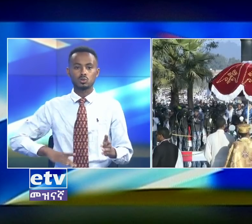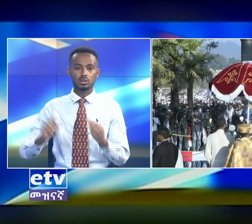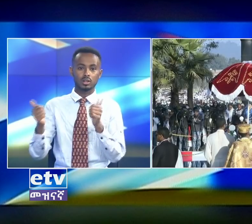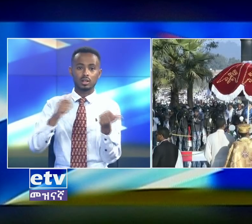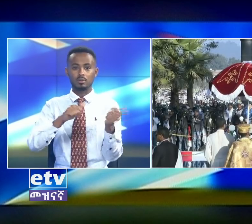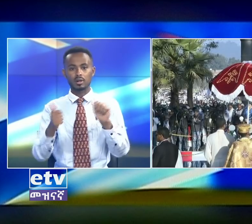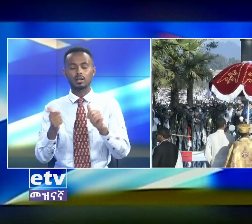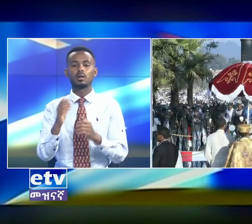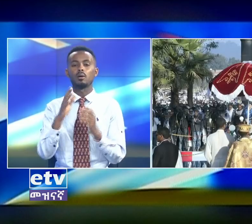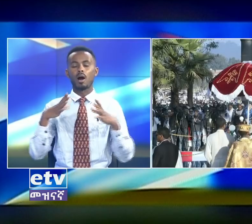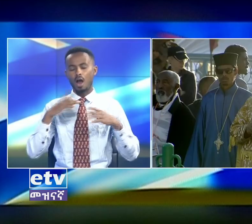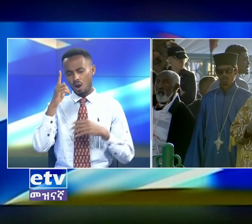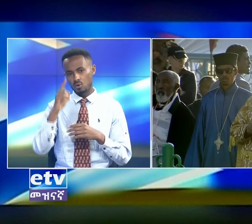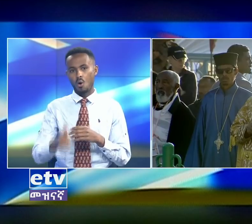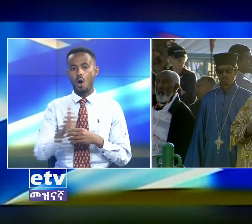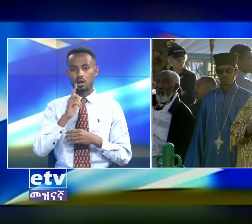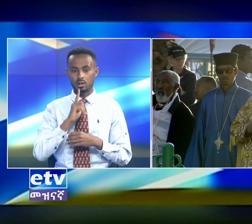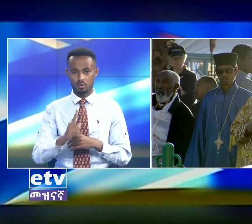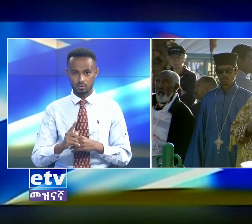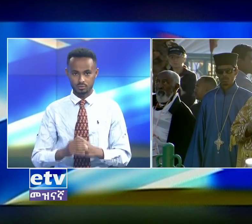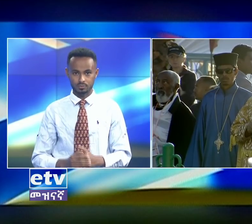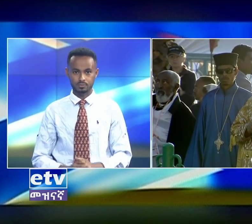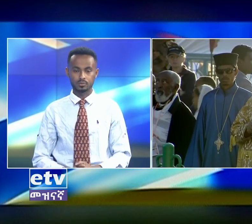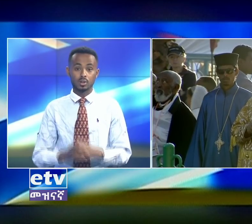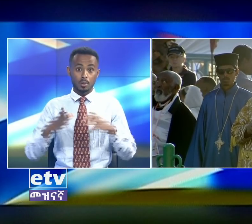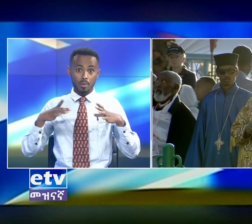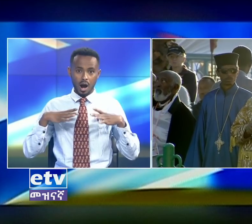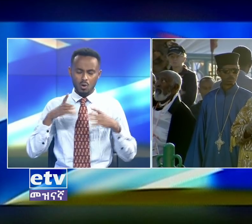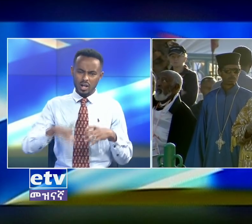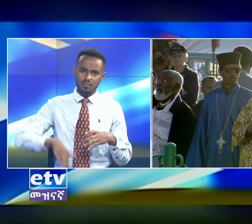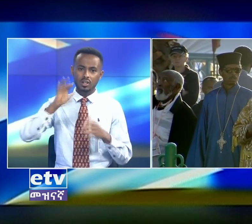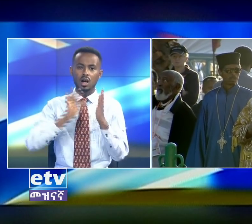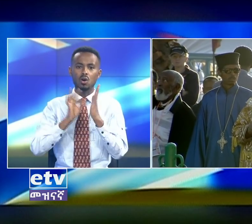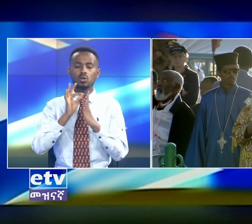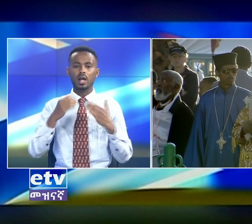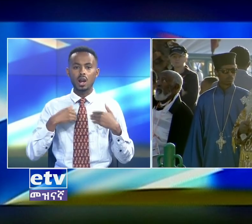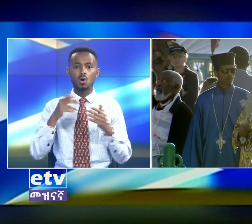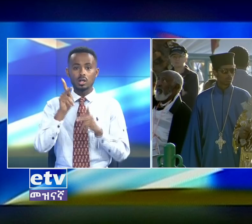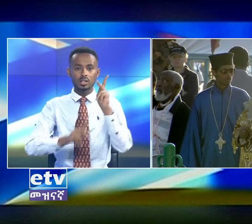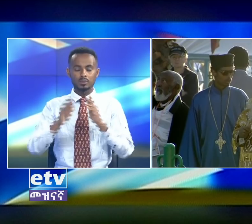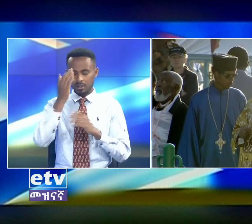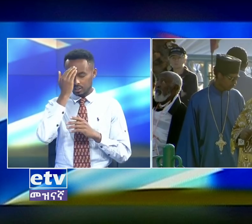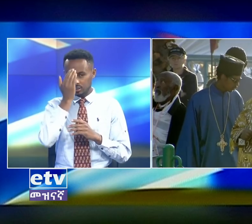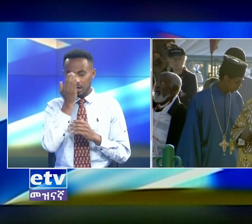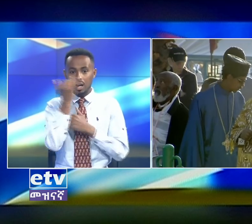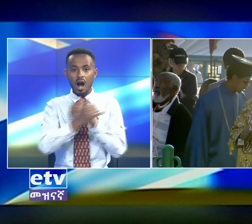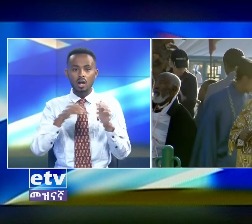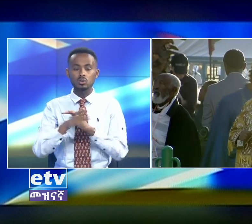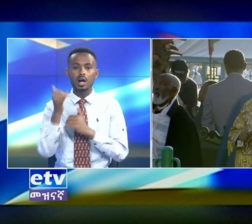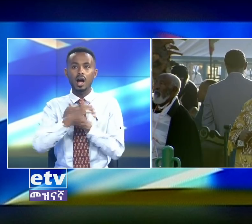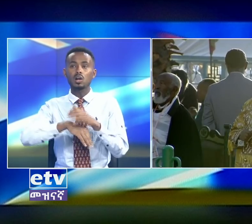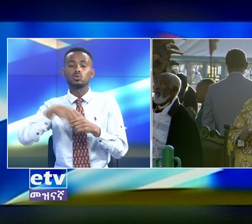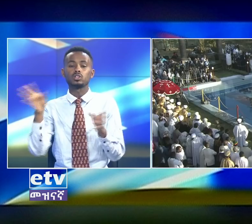በዓል አንዱና ዋነኛው ነው። በዓሉን ከፍተኛ ቁጥር ያለው ህዝበ ክርስቲያን ከሀገር ውስጥና ከሀገር